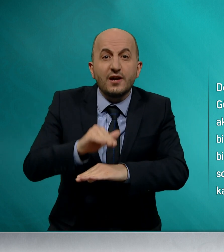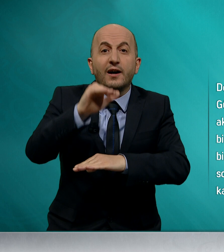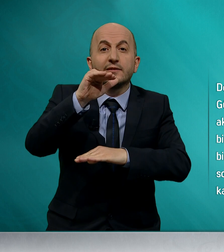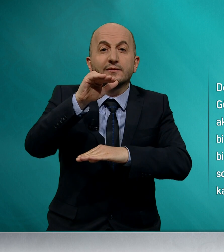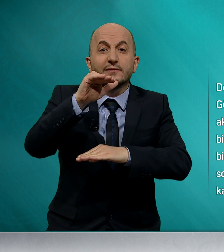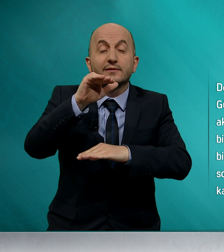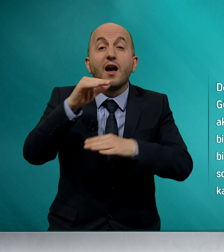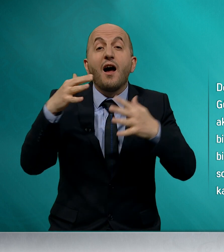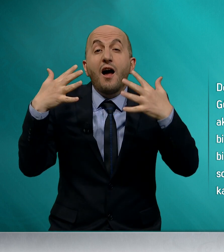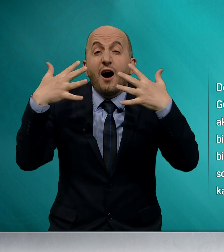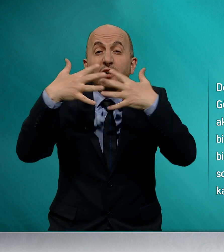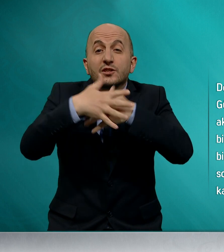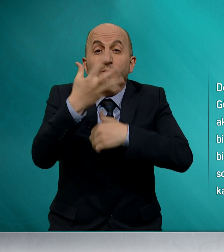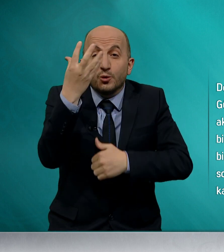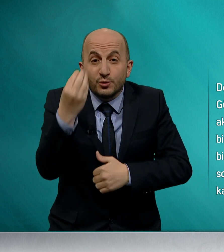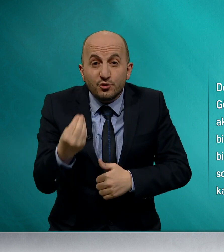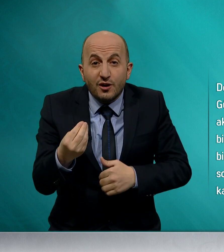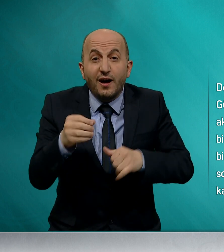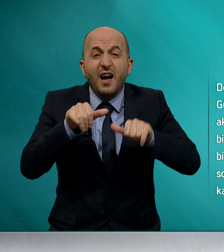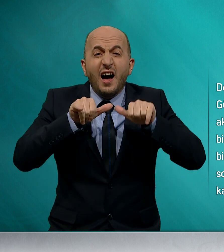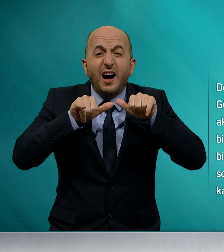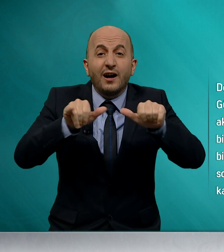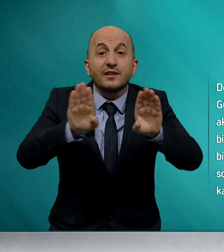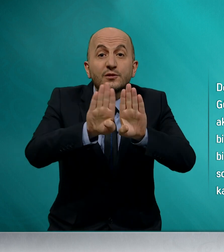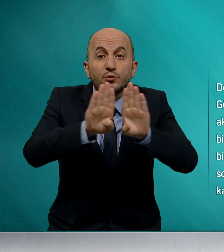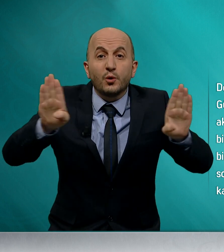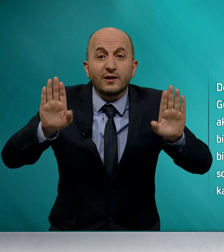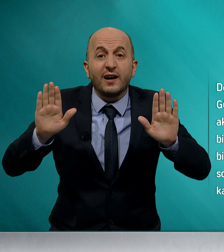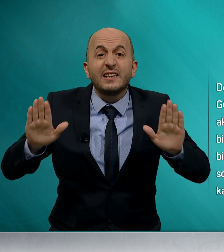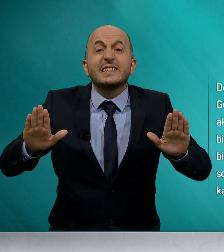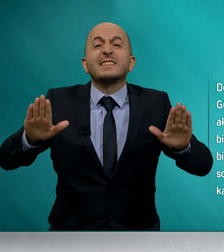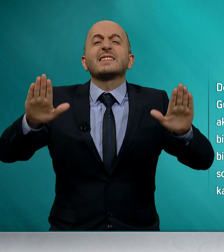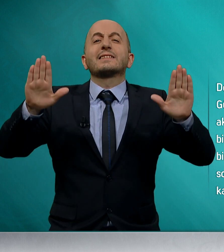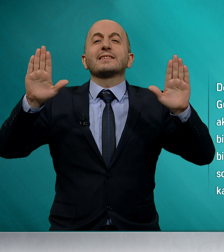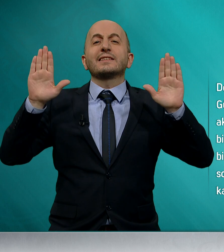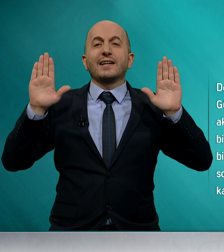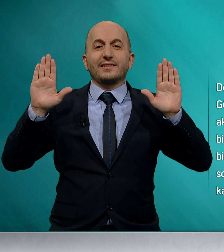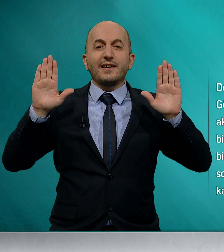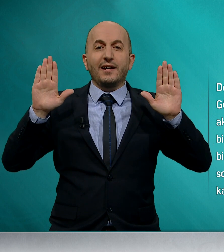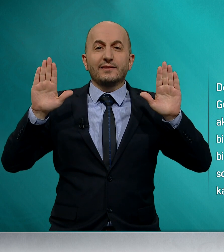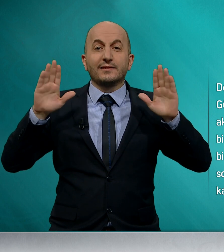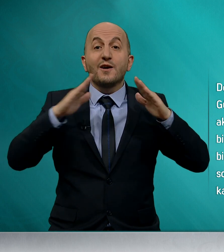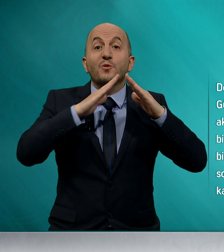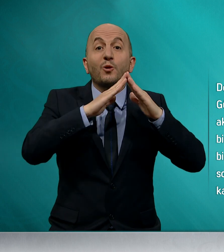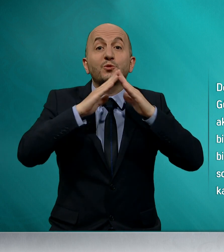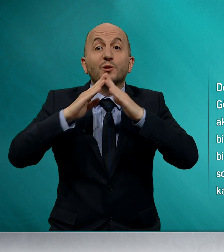yaşayan, akşam olunca aynı duvara sırtını yaslayan